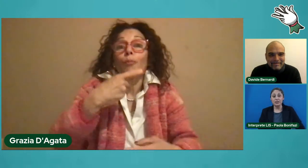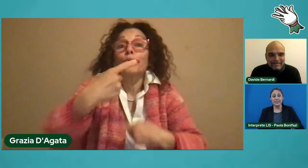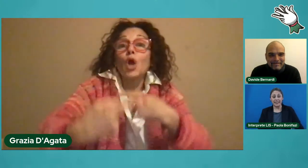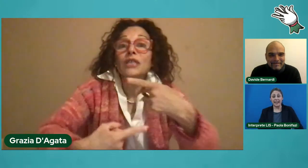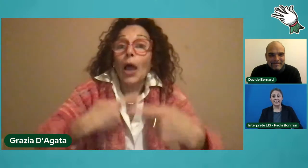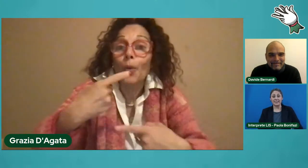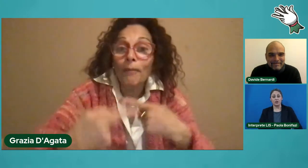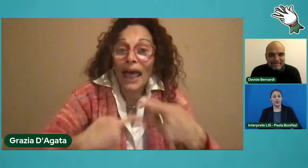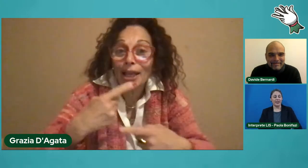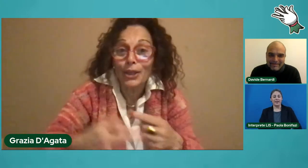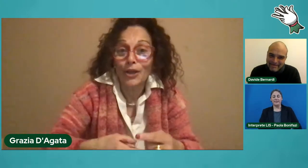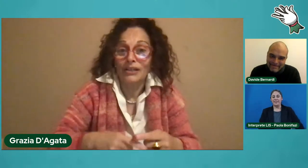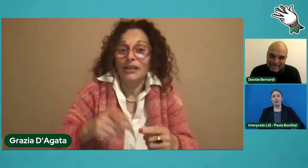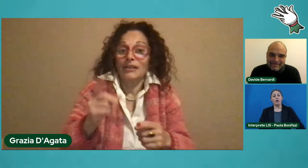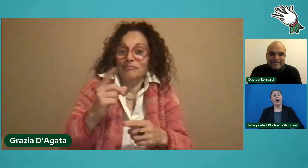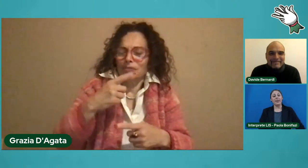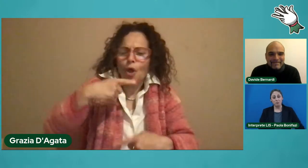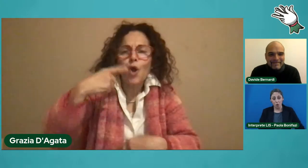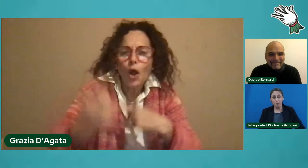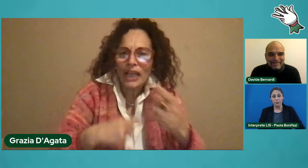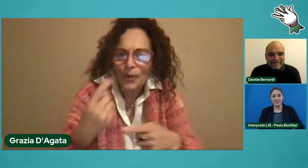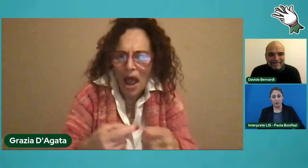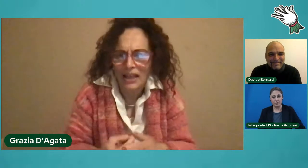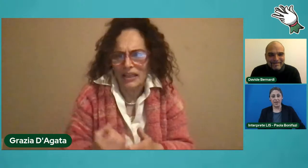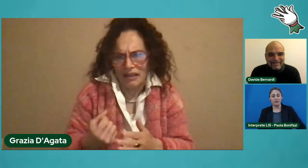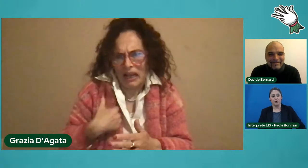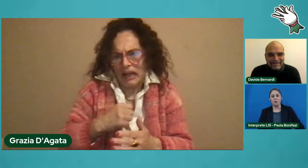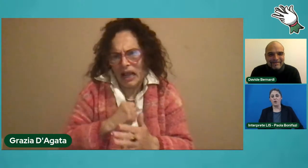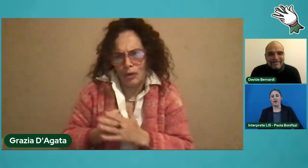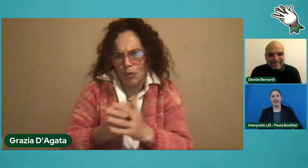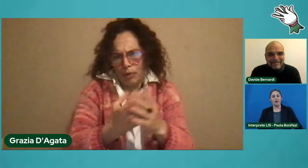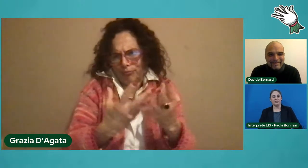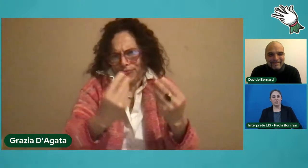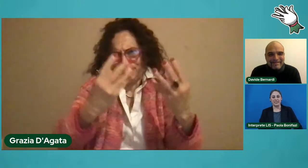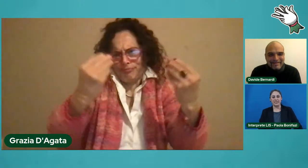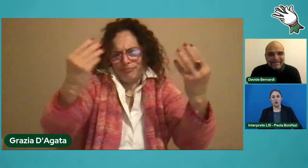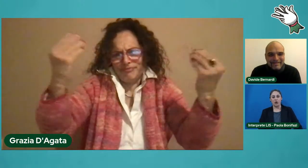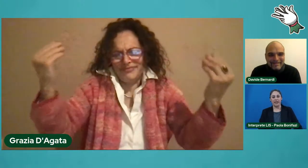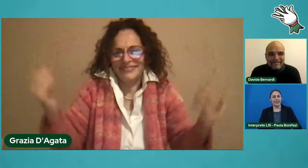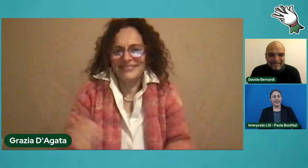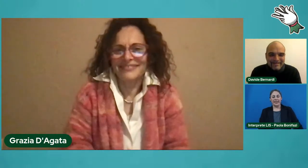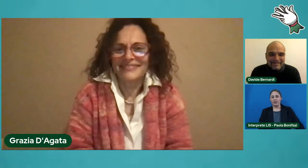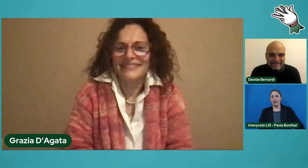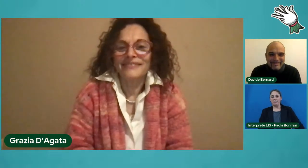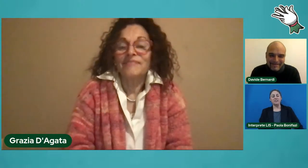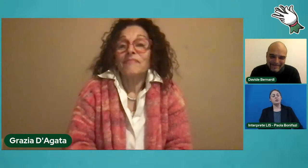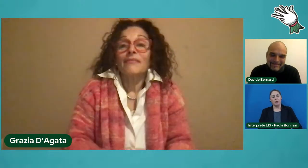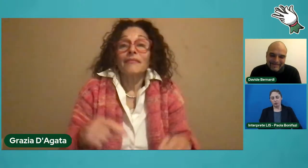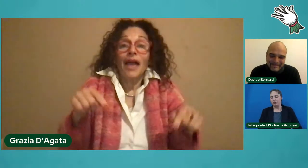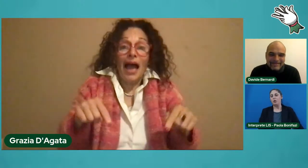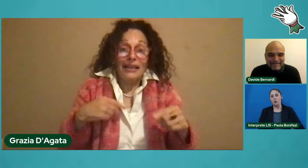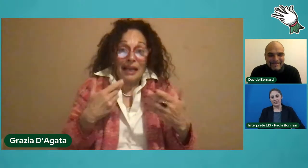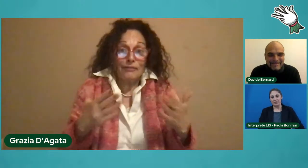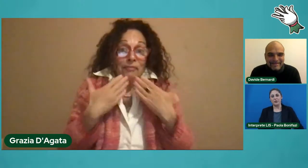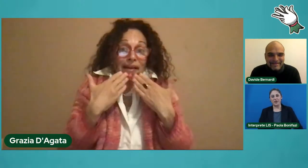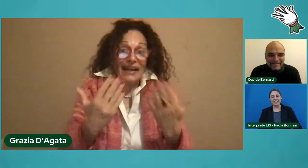ti ringrazio e ti auguro anche buon proseguimento, buona continuazione. Credo che avrai il supporto di molti per